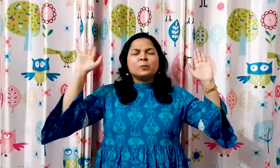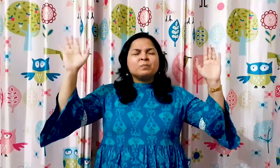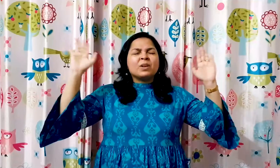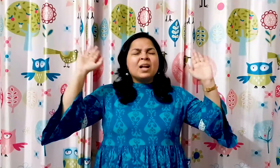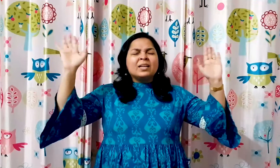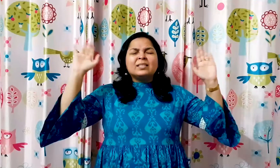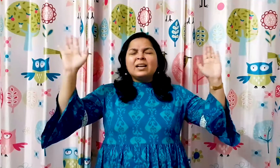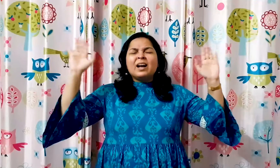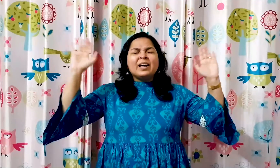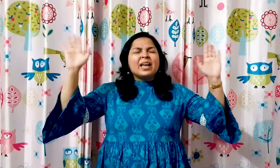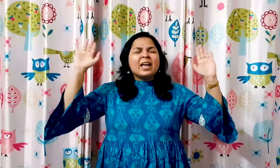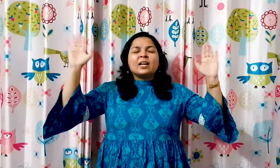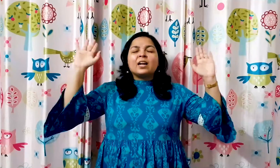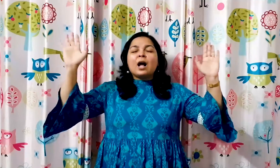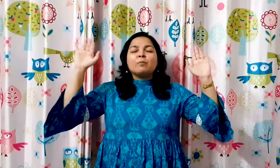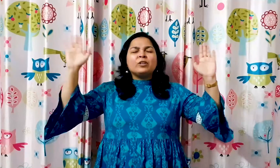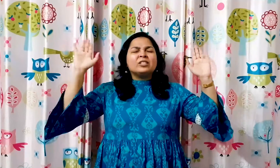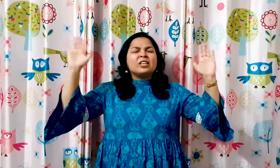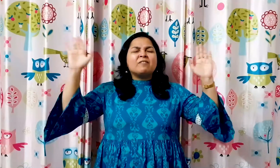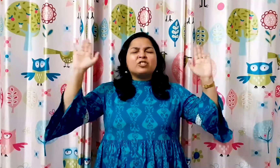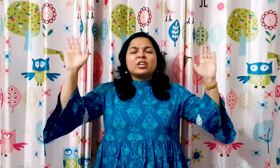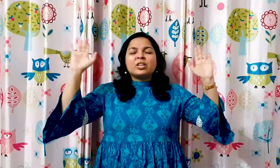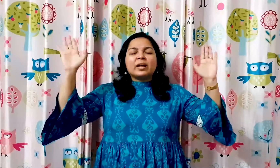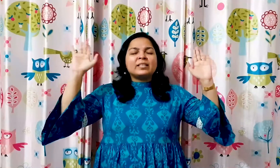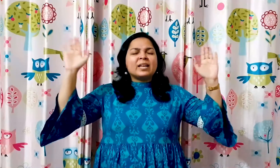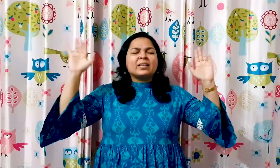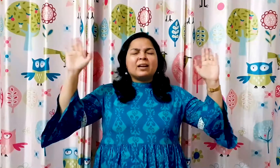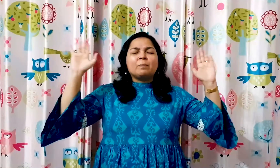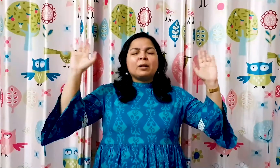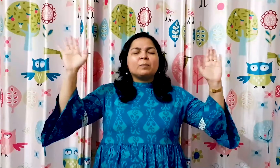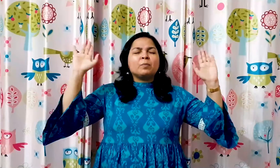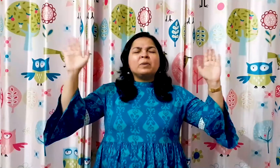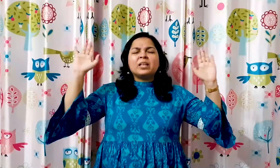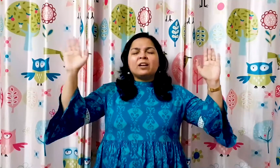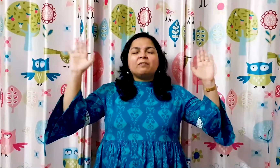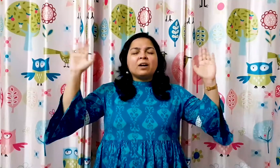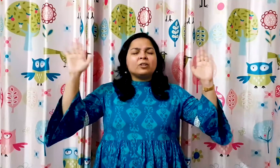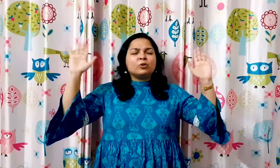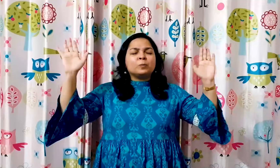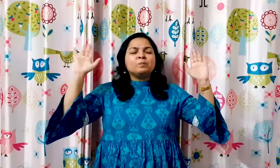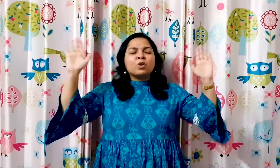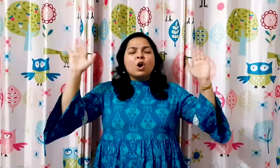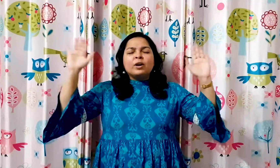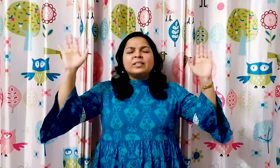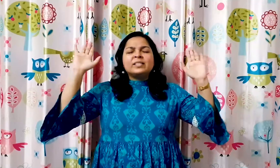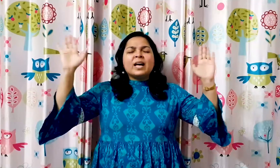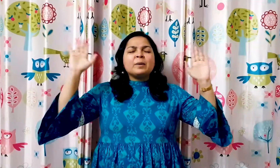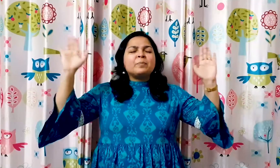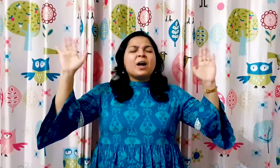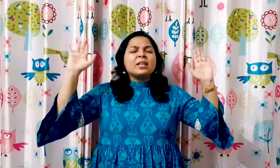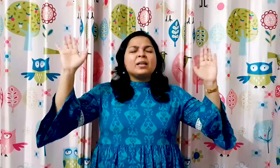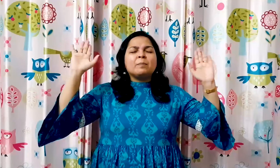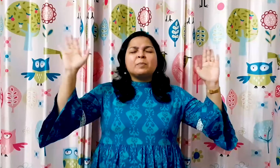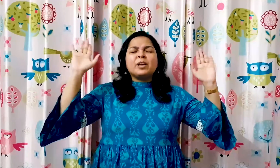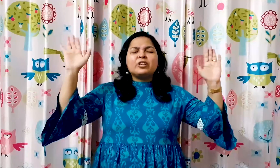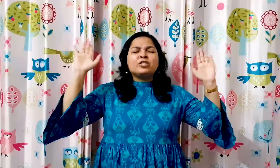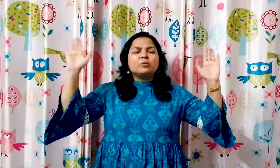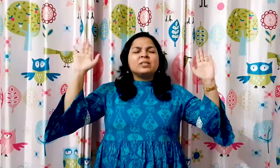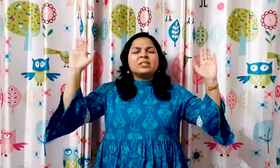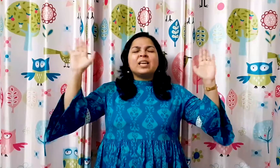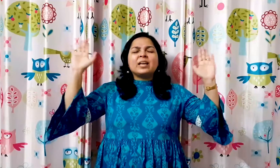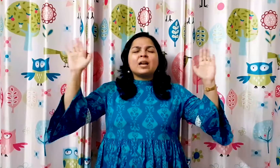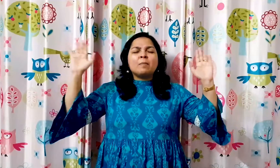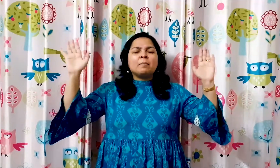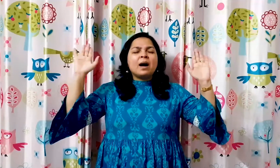धन्यवाद धन हर एक काम की सर्वश्रेष्ठता के साथ करने पाते हैं धन पाते और इस सारी प्रार्थना प्रभु